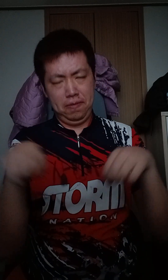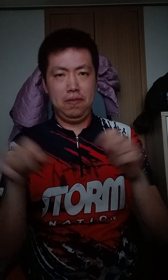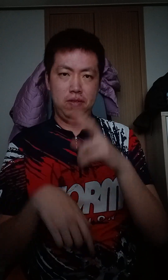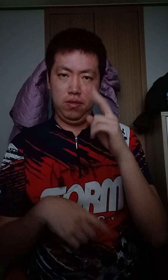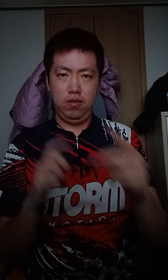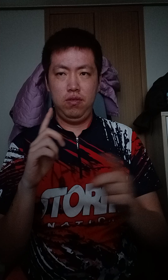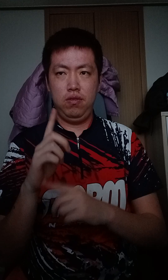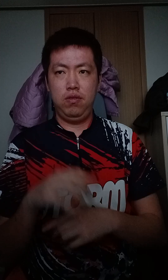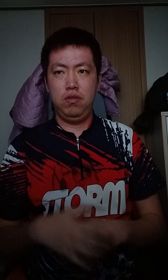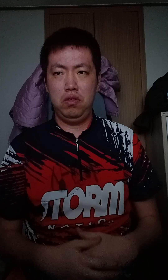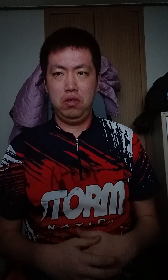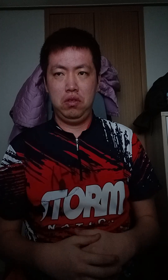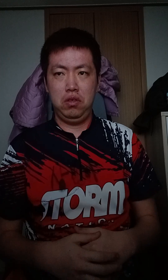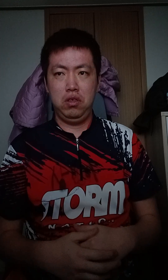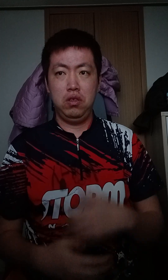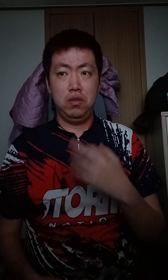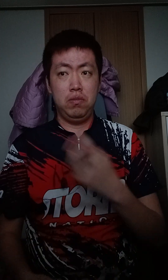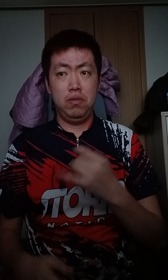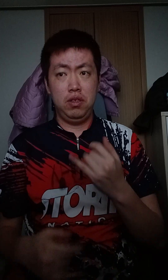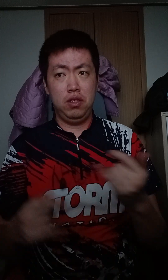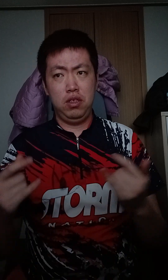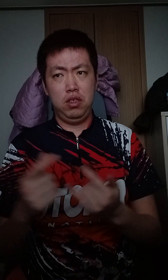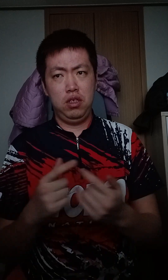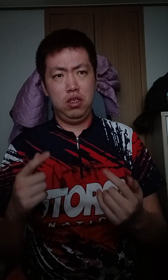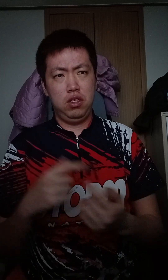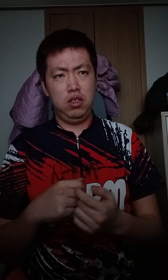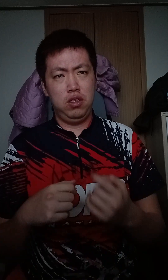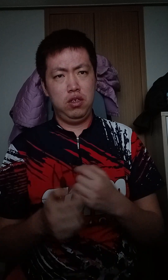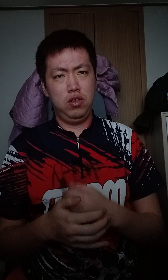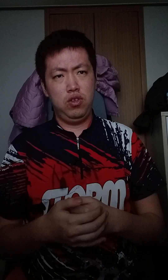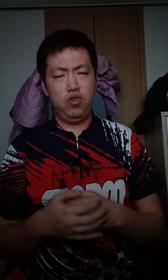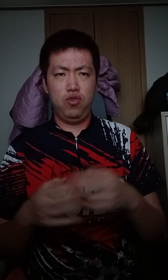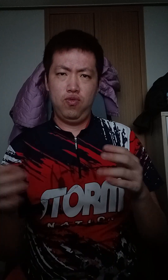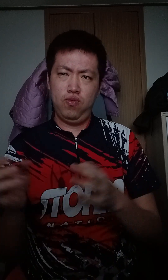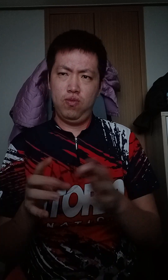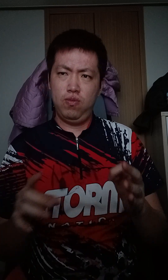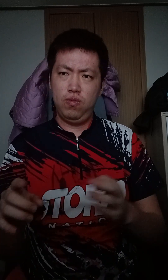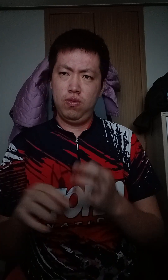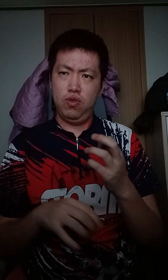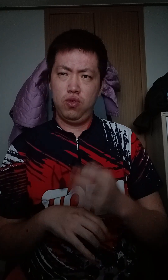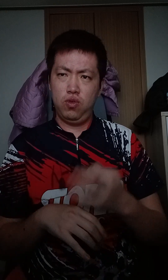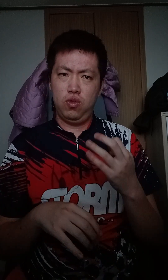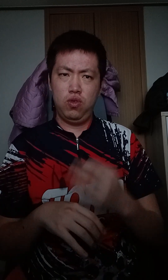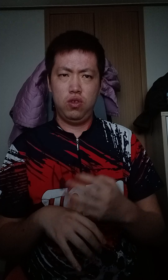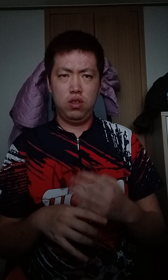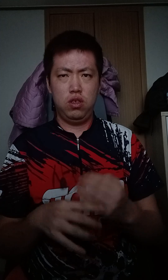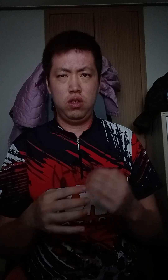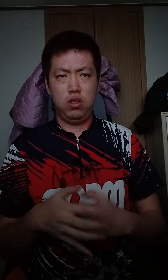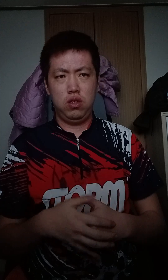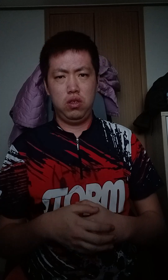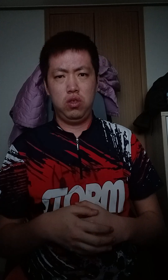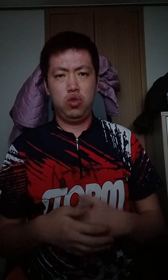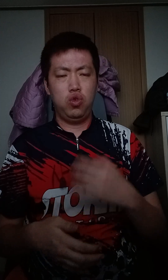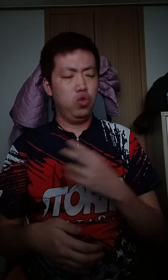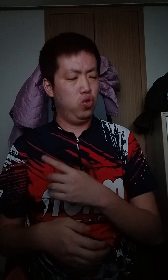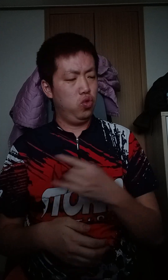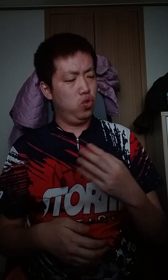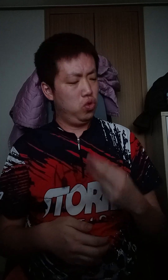제기됐습니다. 만약에 둘째 임신하면은 회사 그만둬야 돼요. 그리고 아이가